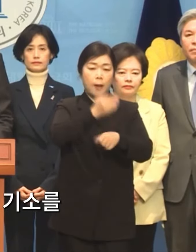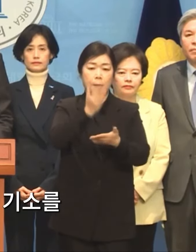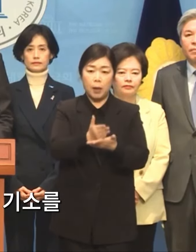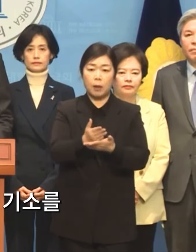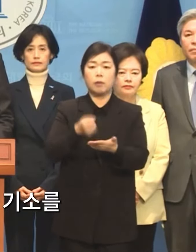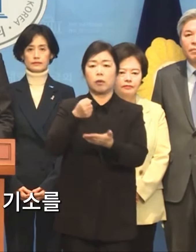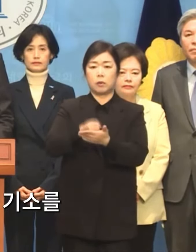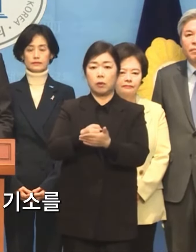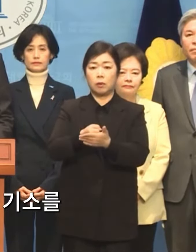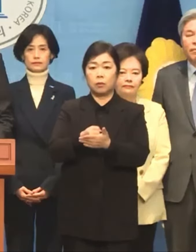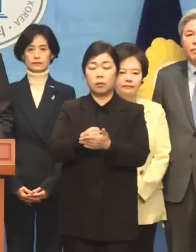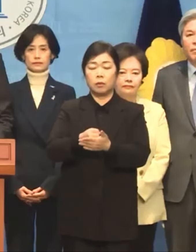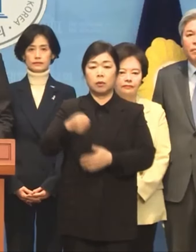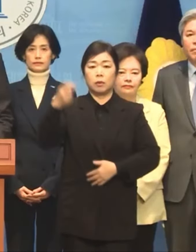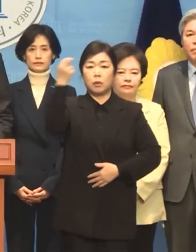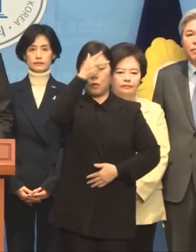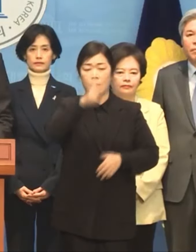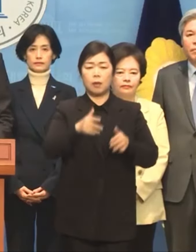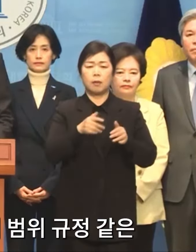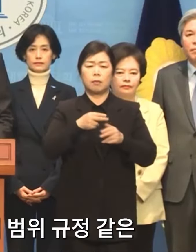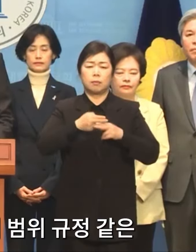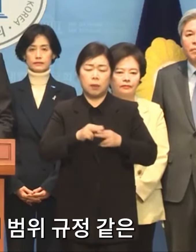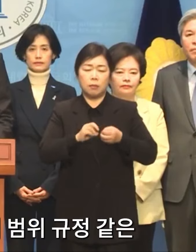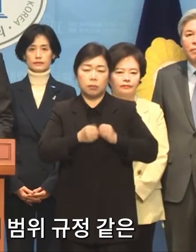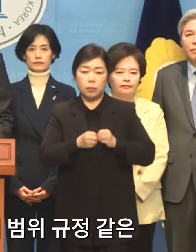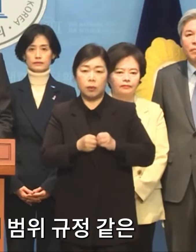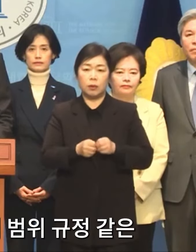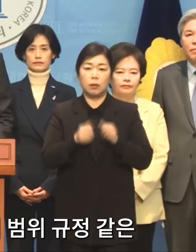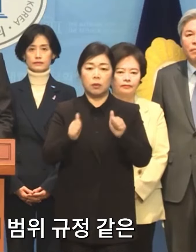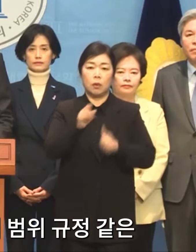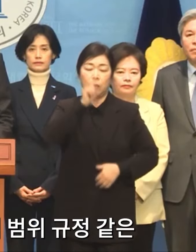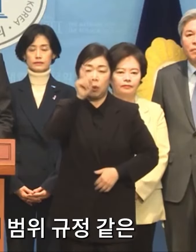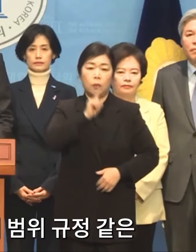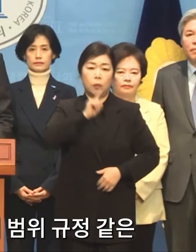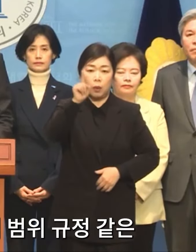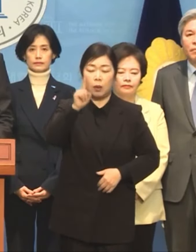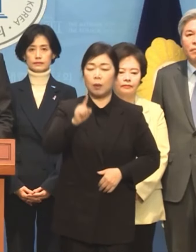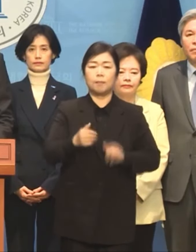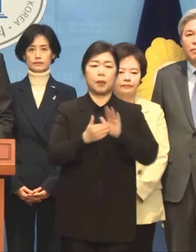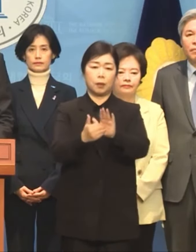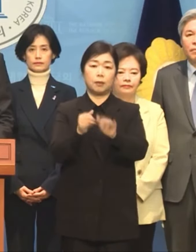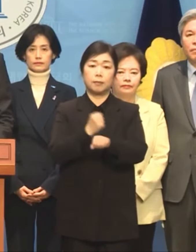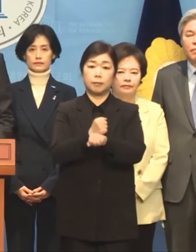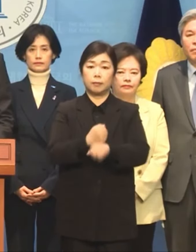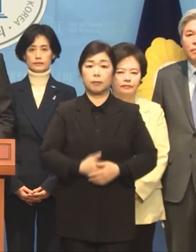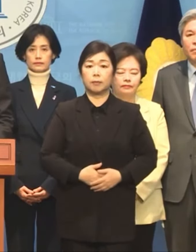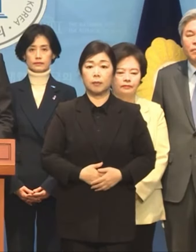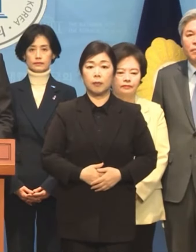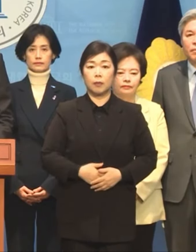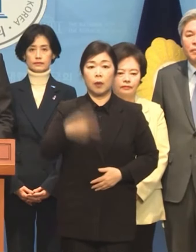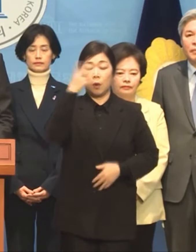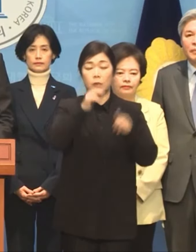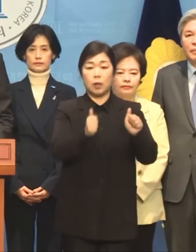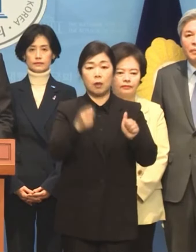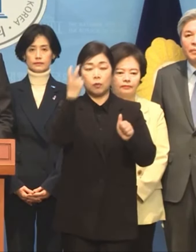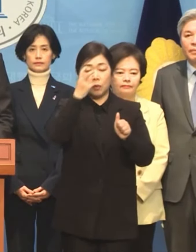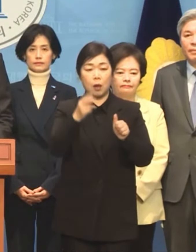편파적인 기소를 맡겠습니다 수사준칙 검사 직접수사 개시 범위규정